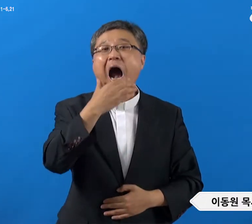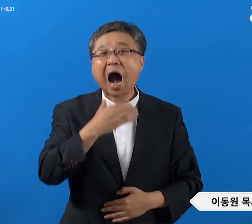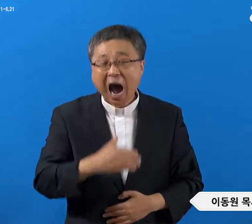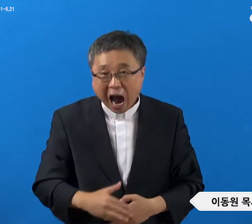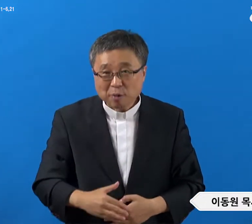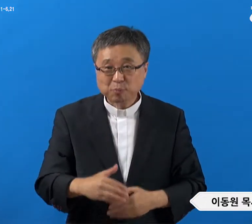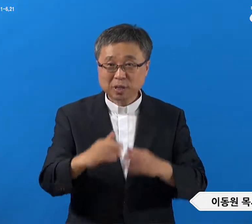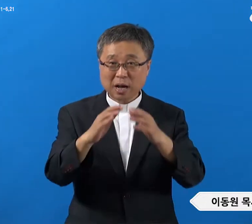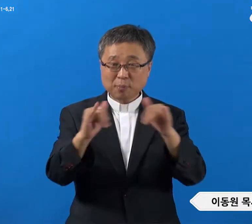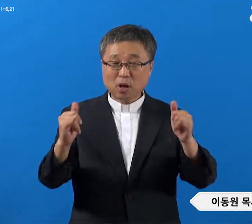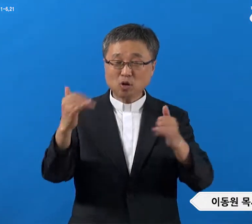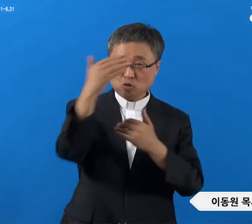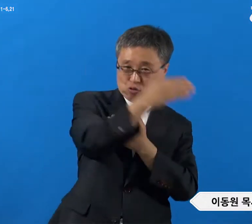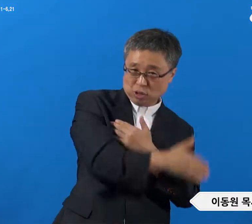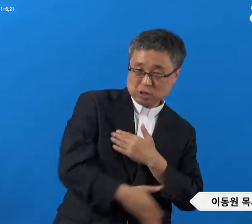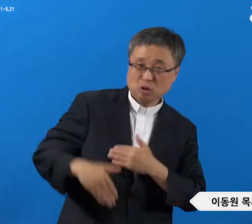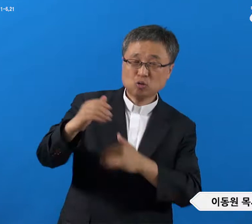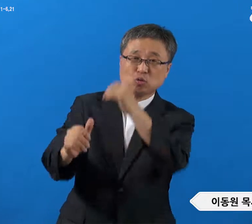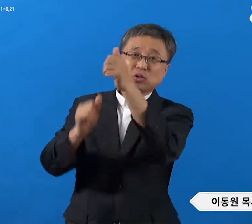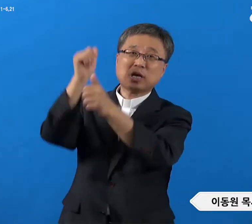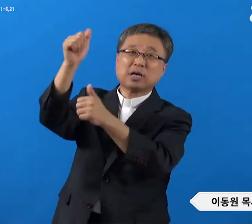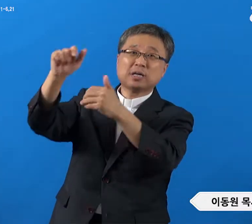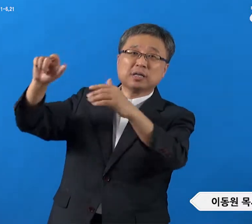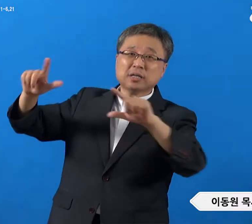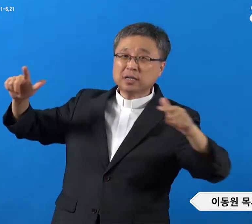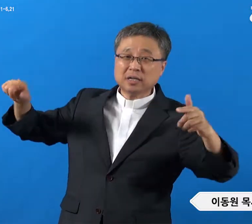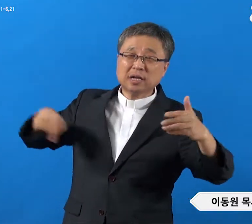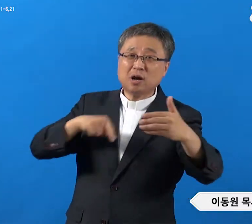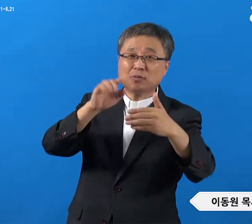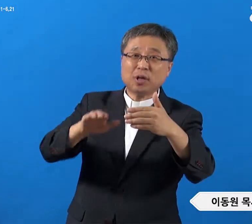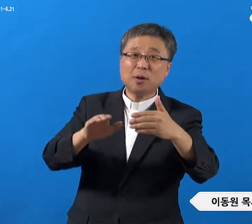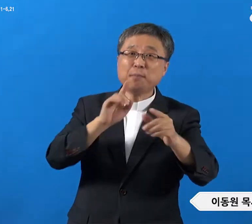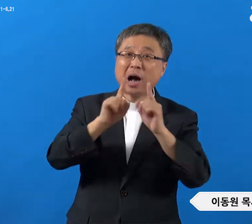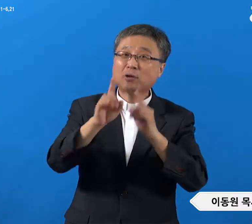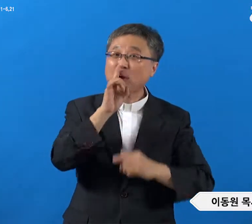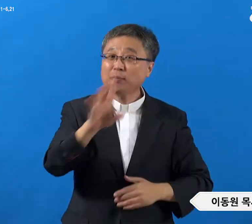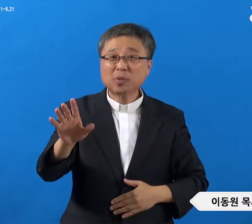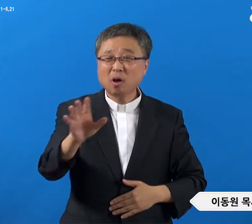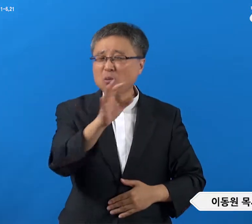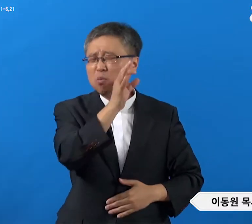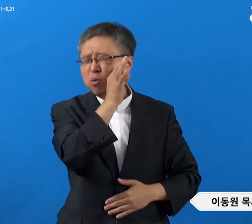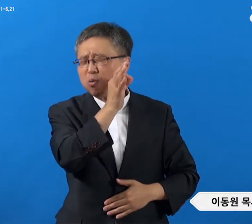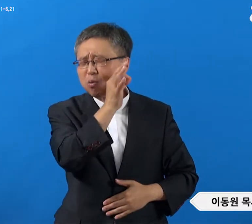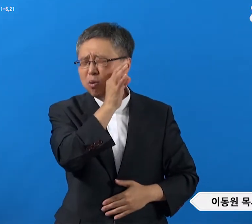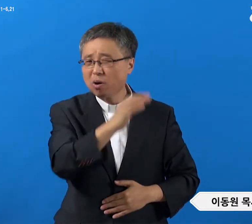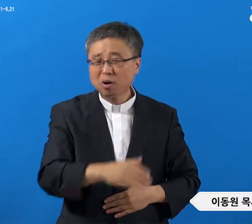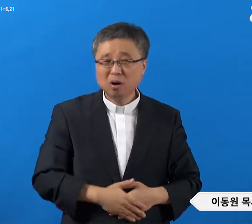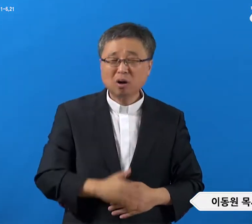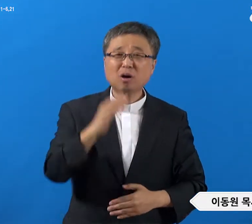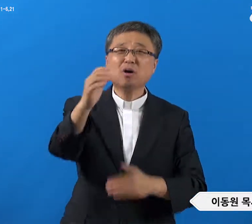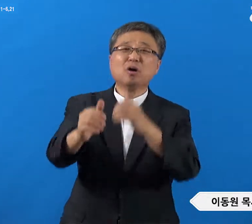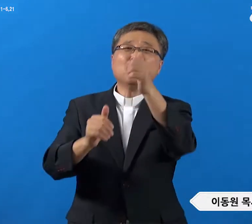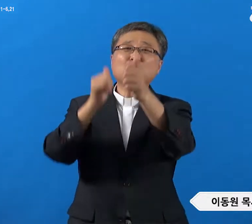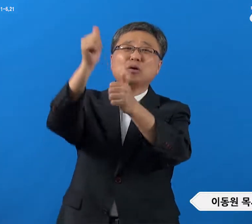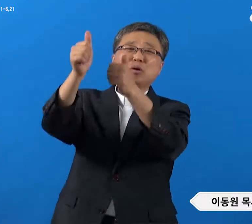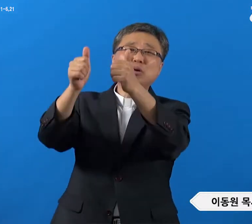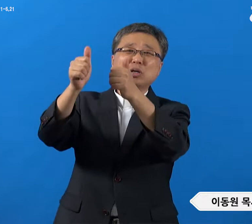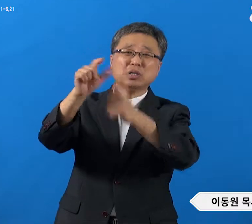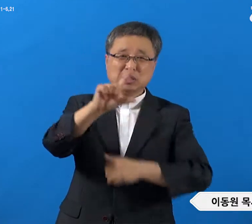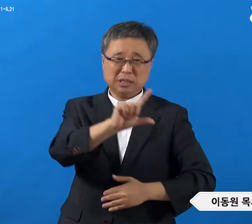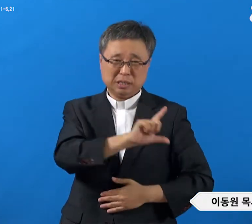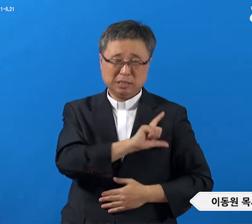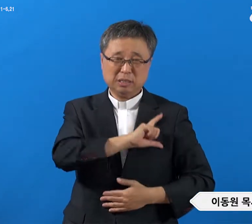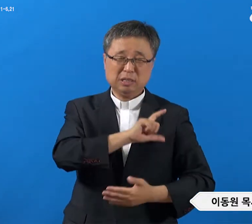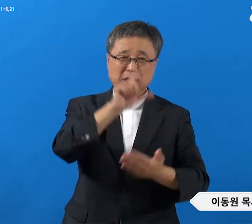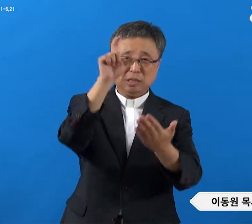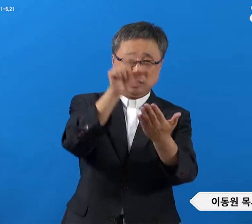아브라함의 육체적 조상들 가운데 말도 안 되는 부끄러운 면모의 조상들이 그